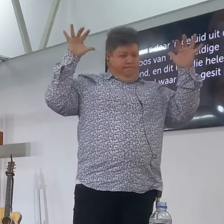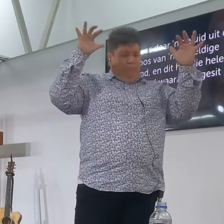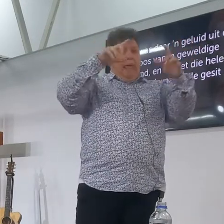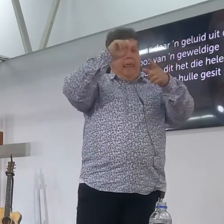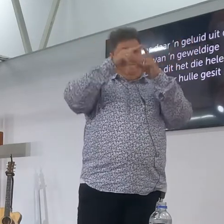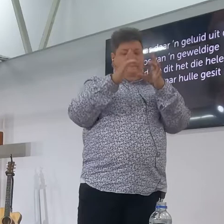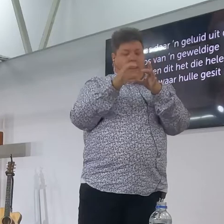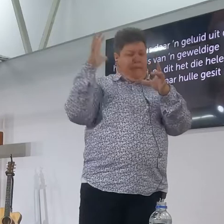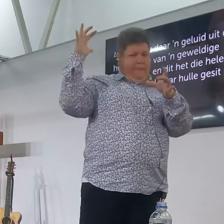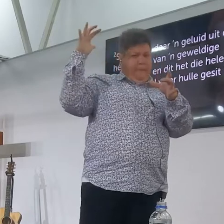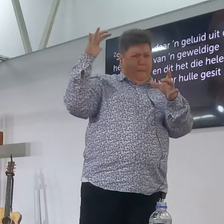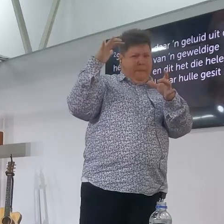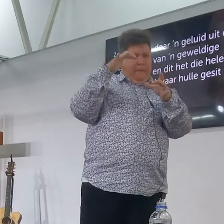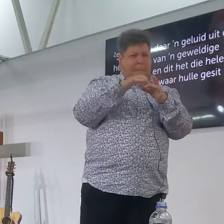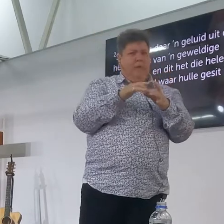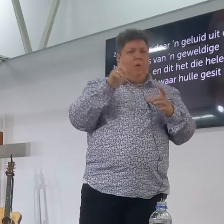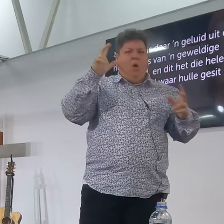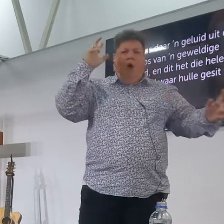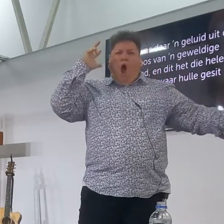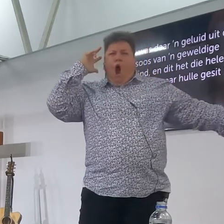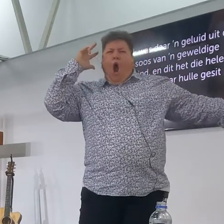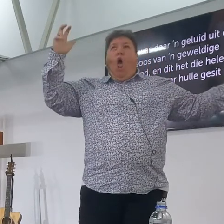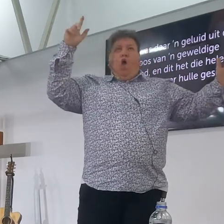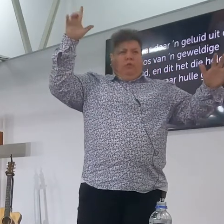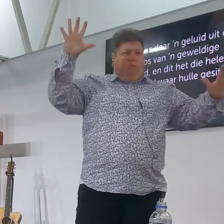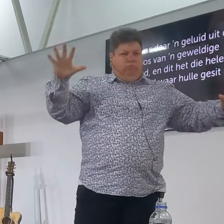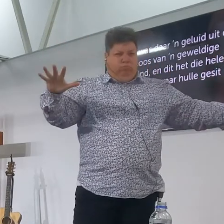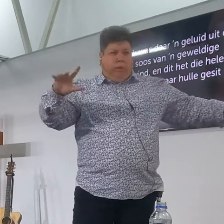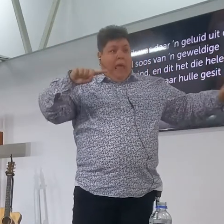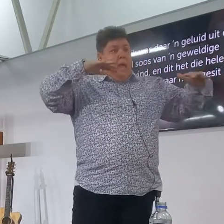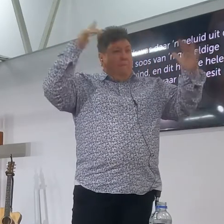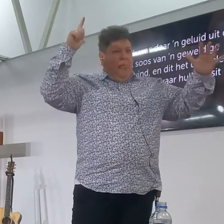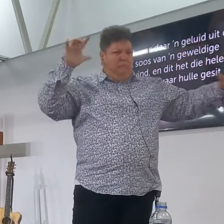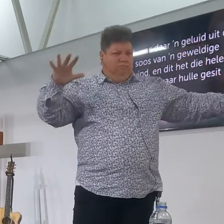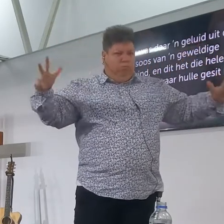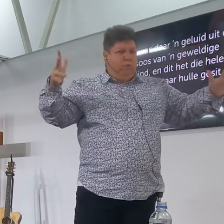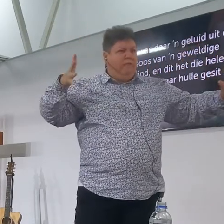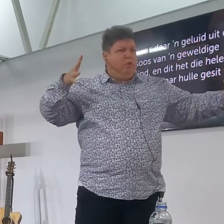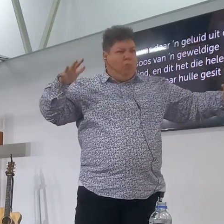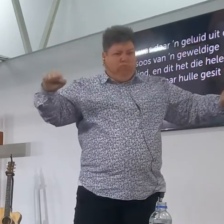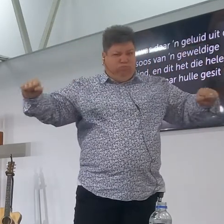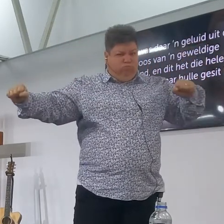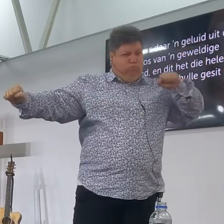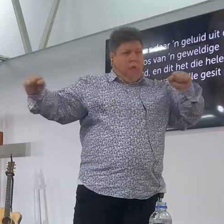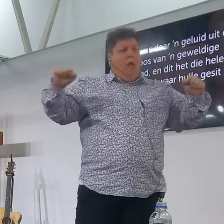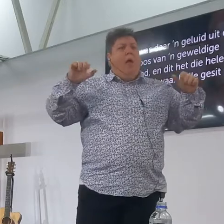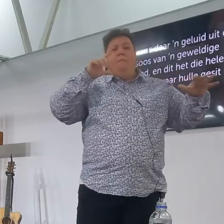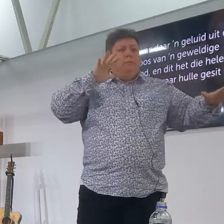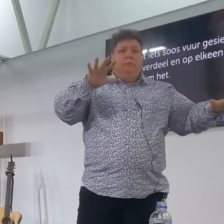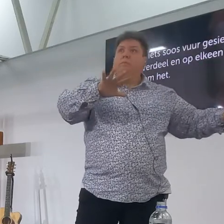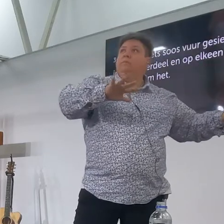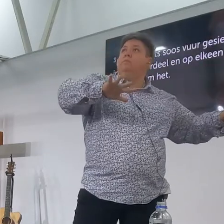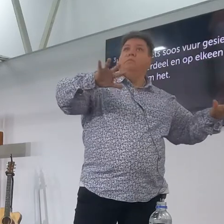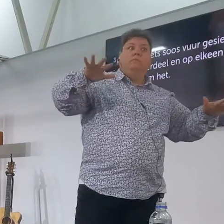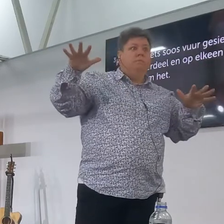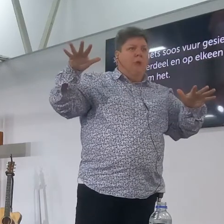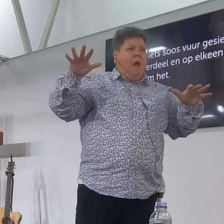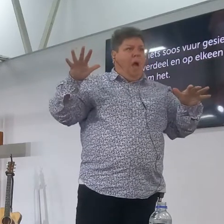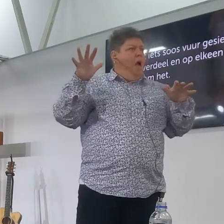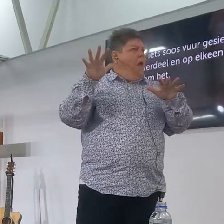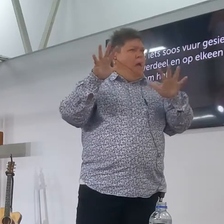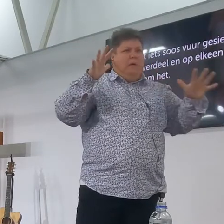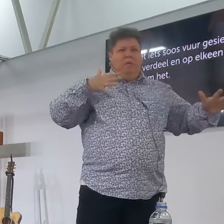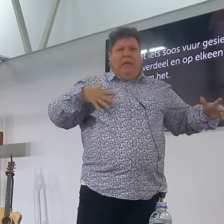by mekaar. Skielik was daar 'n geluid uit die hemel, soos 'n geweldige stormwind, en dit het die hele vertrek gevul waar hulle gesit het.